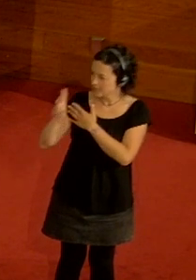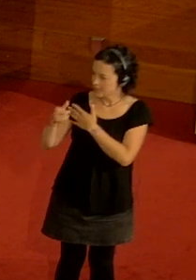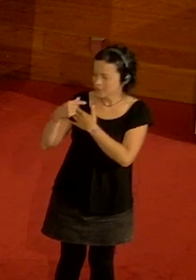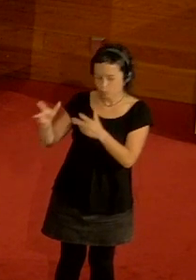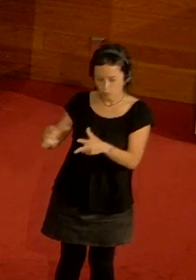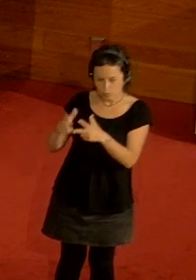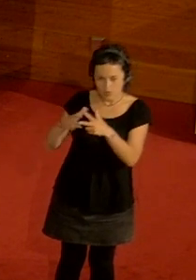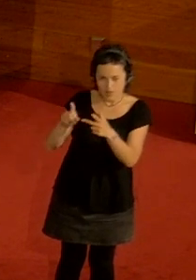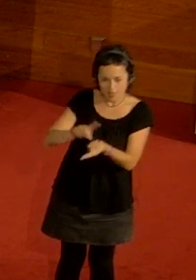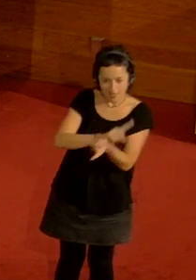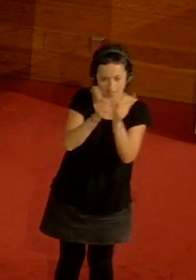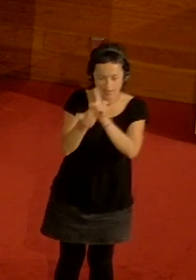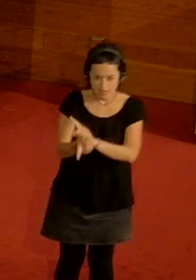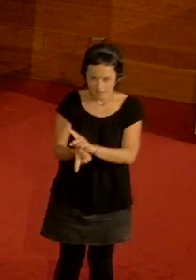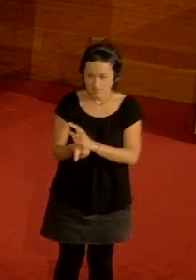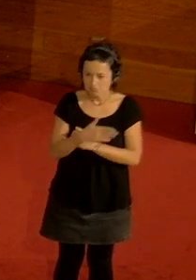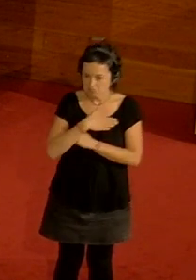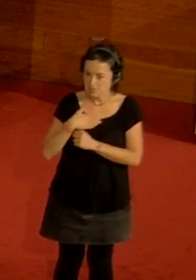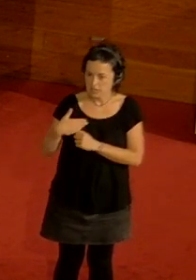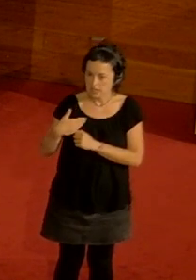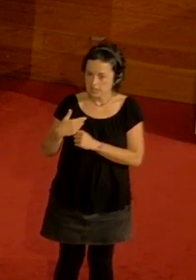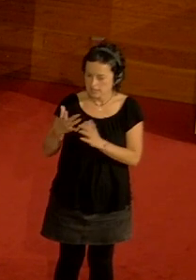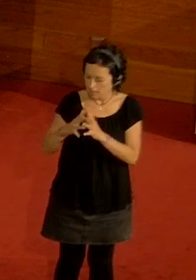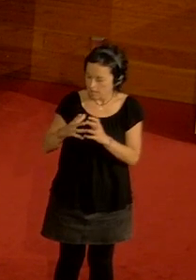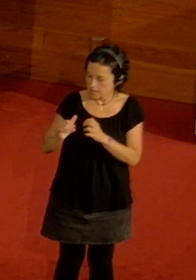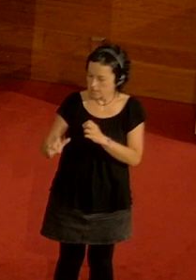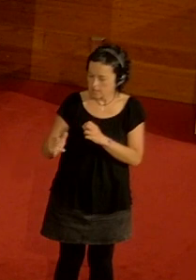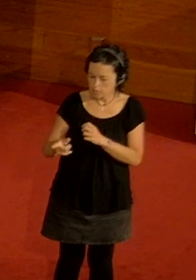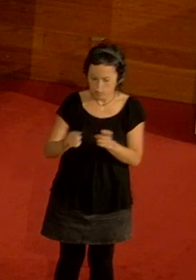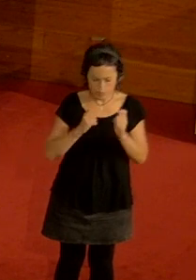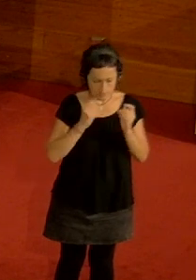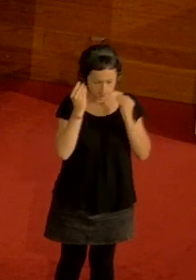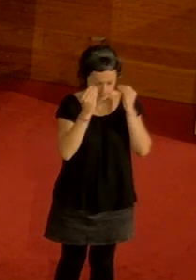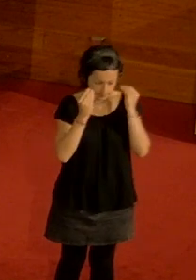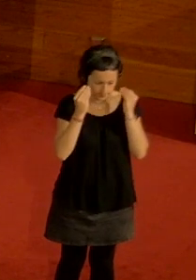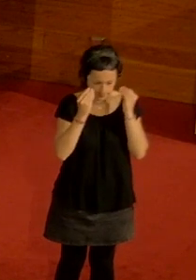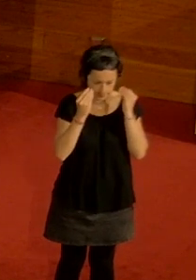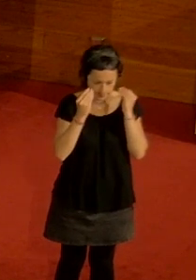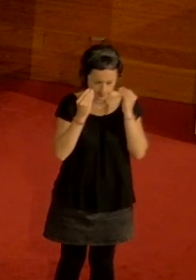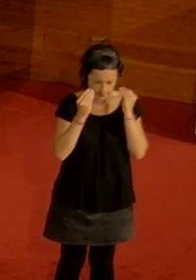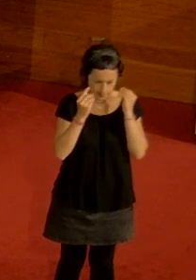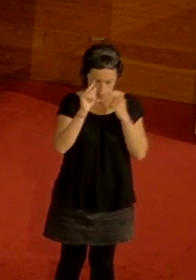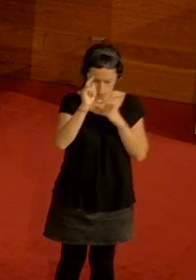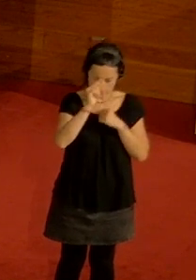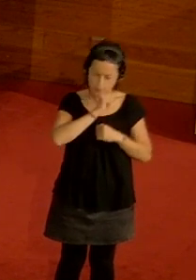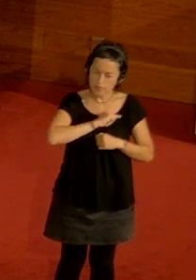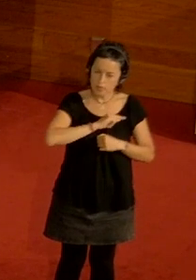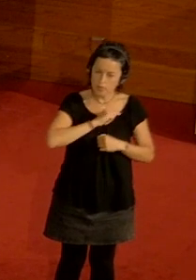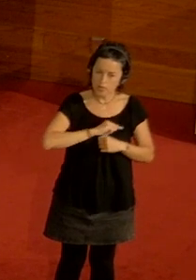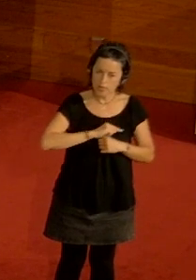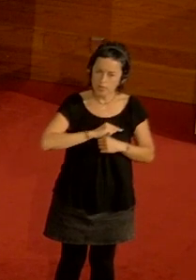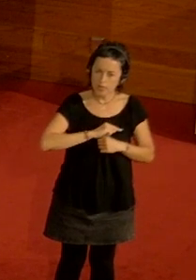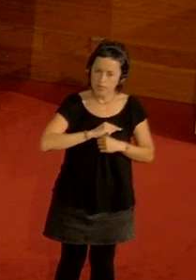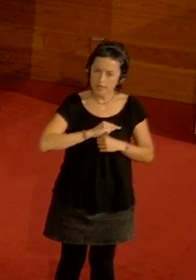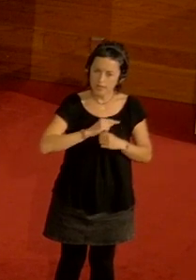sociedad con este tipo de pensamiento y me hace reflexionar a mí en torno a la conciencia de vulnerabilidad que muchas veces se